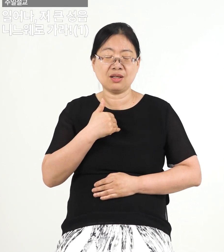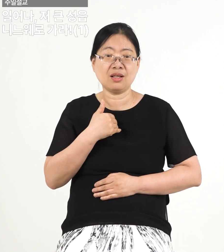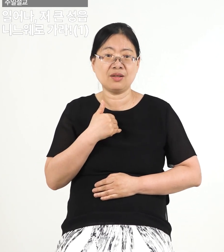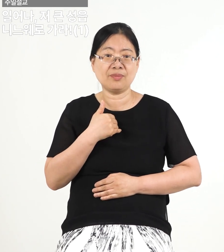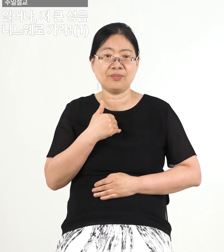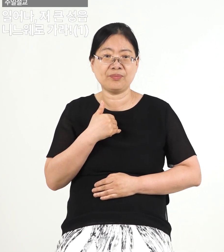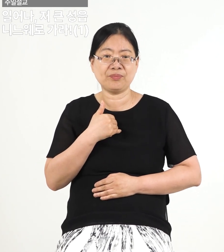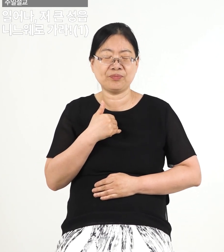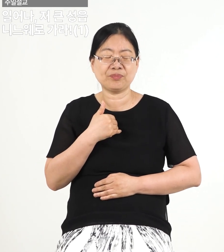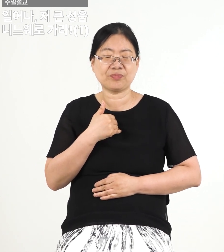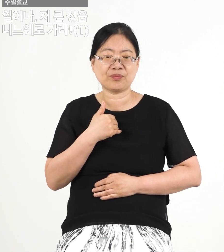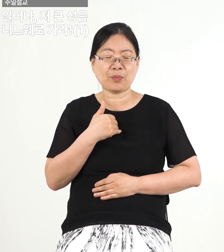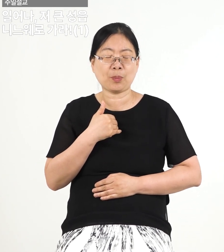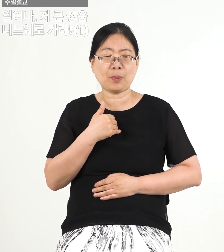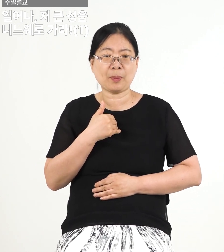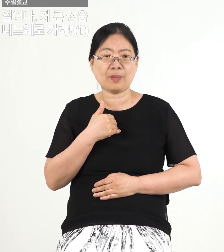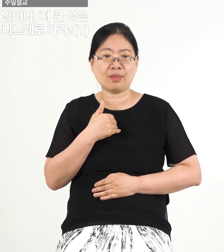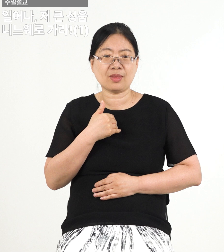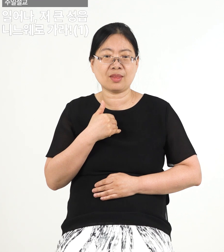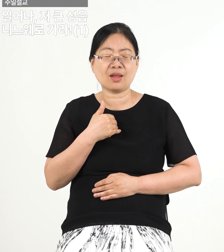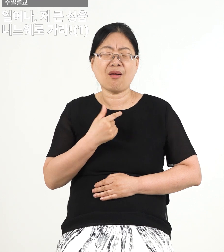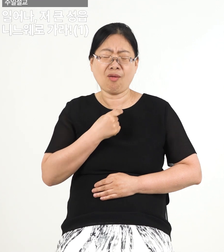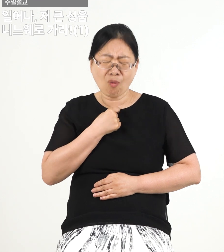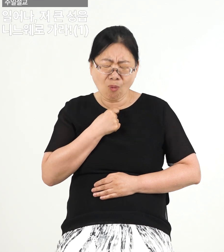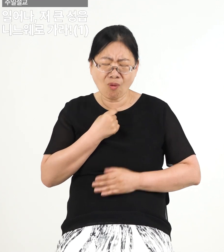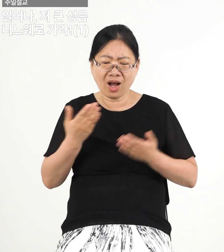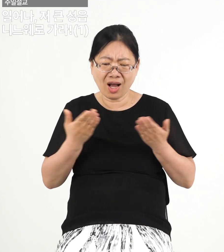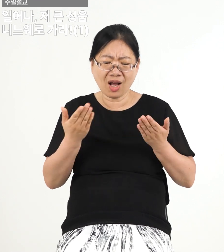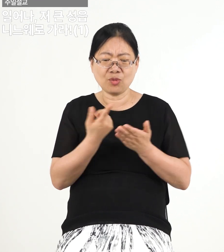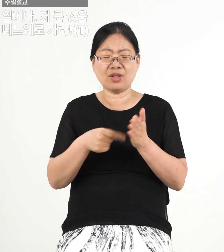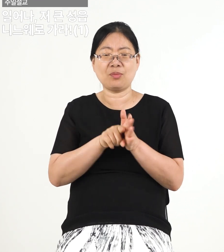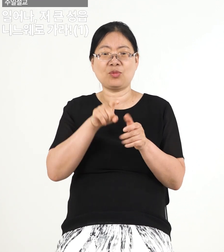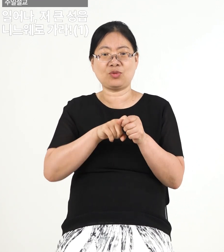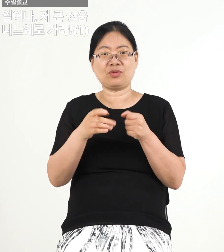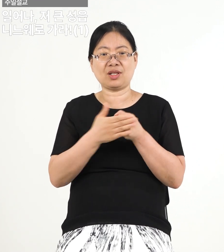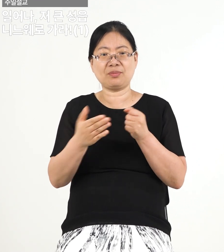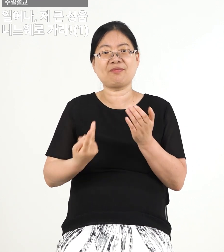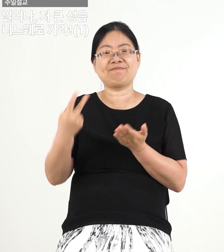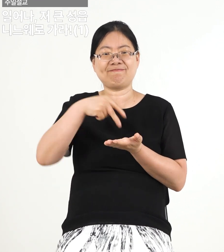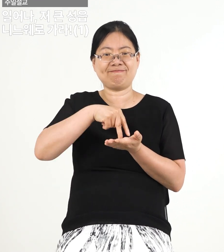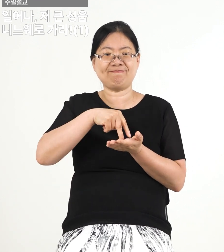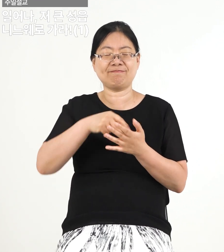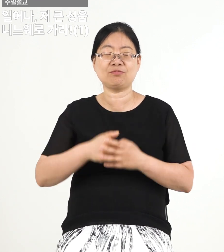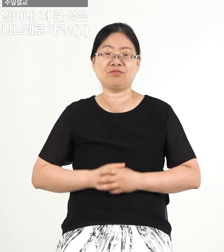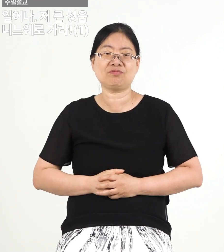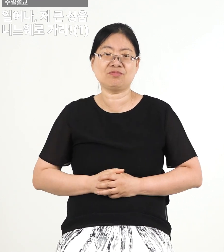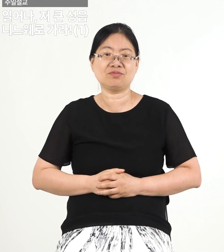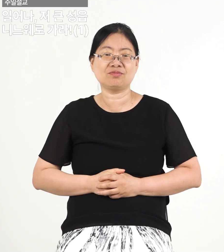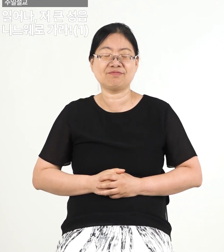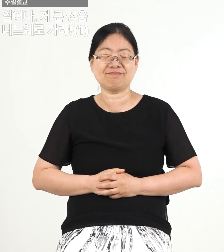자기 가려고 하고자 하는 일들을 하기 위해서 일어나요. 자, 여기